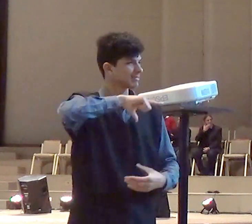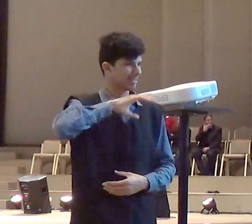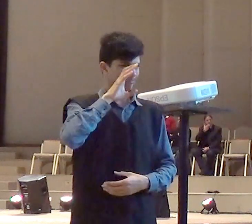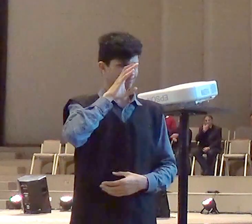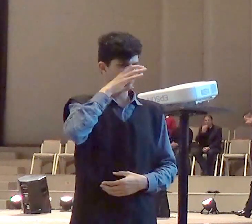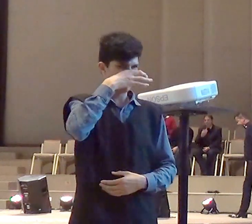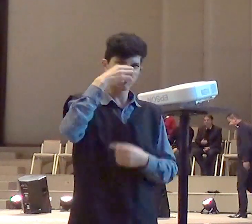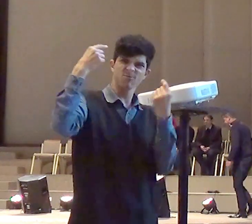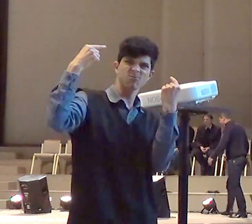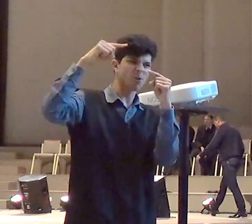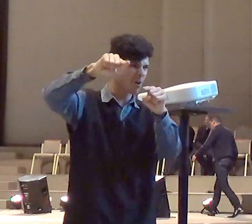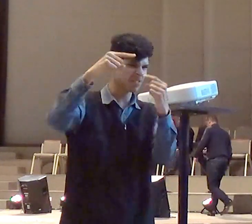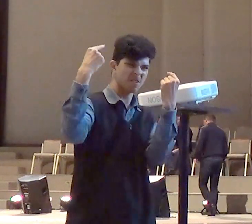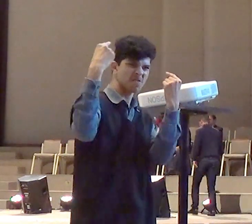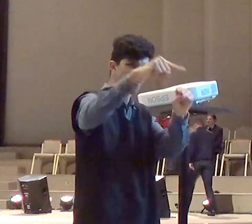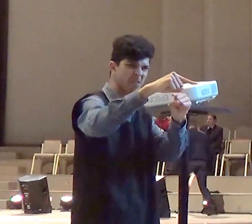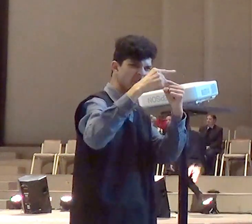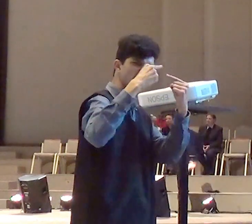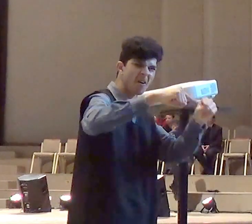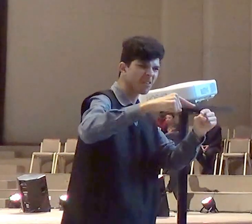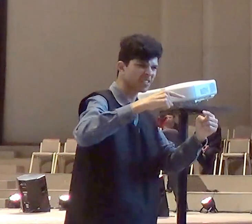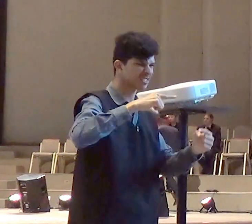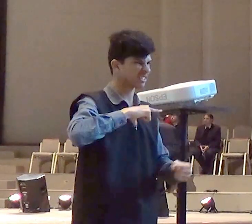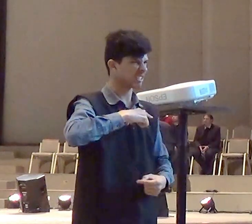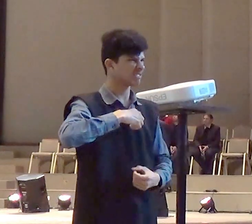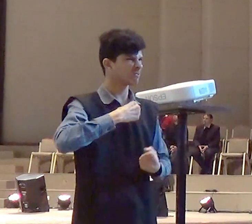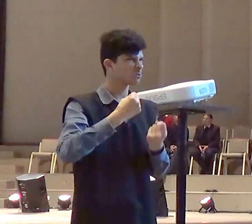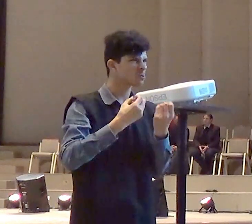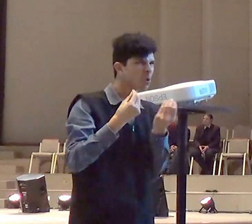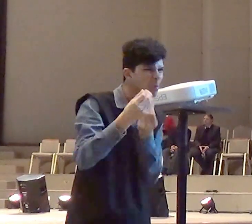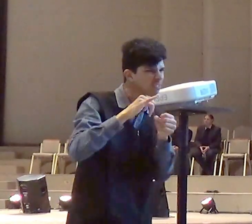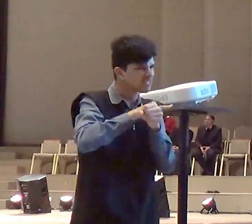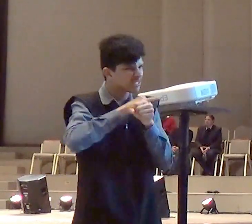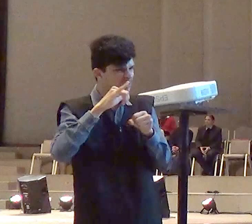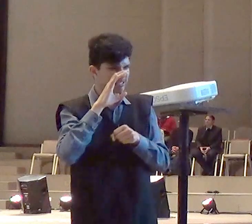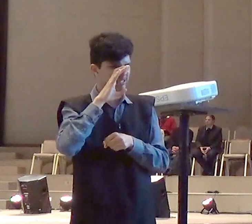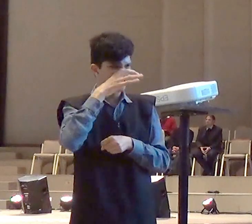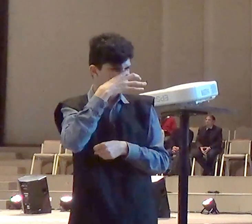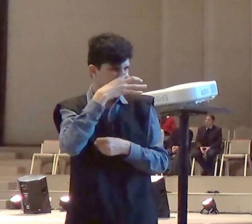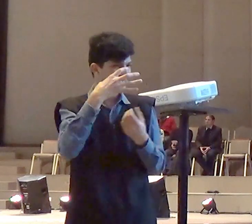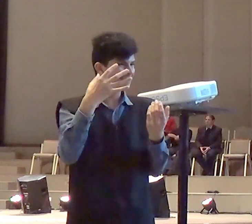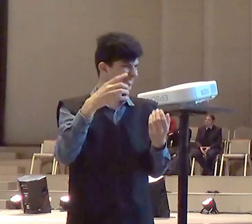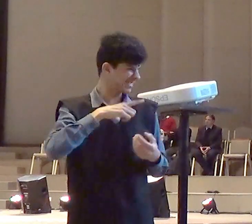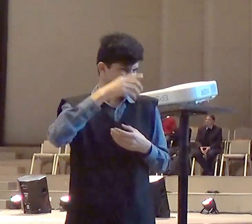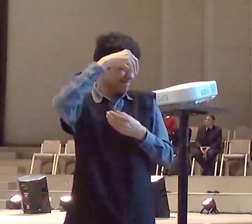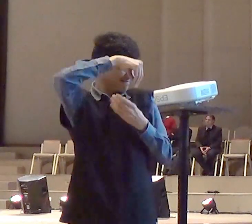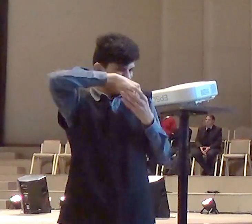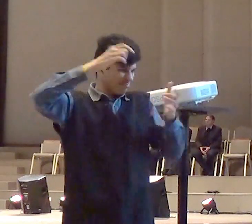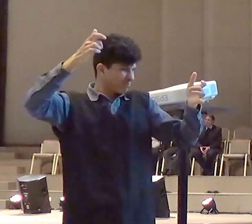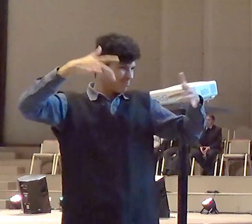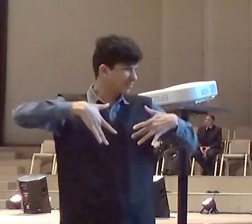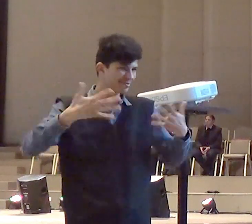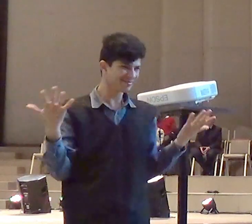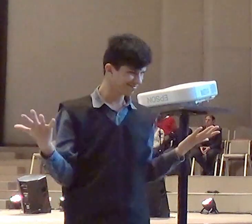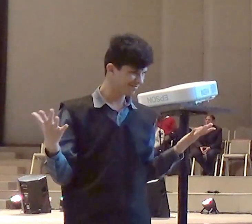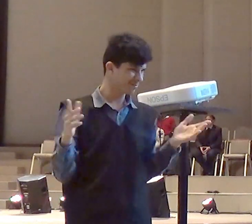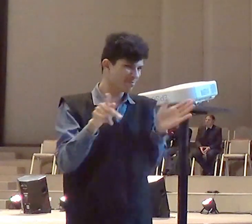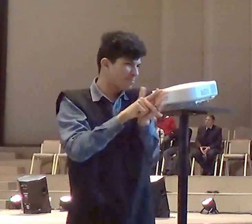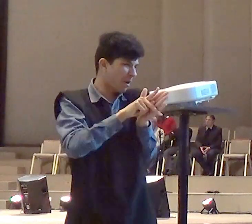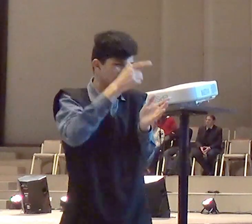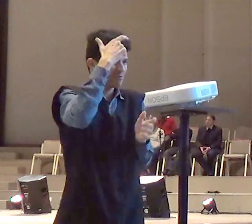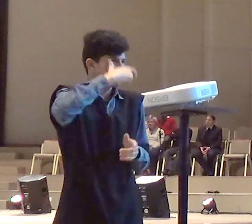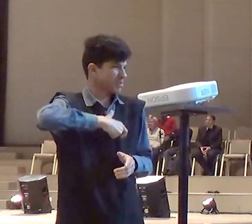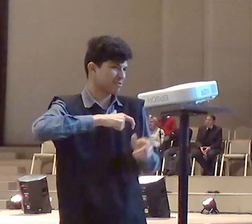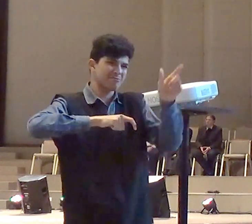tem um sentimento uma atitude quase que natural a humanidade de